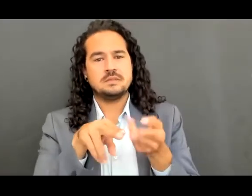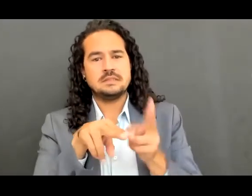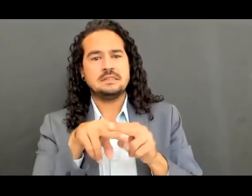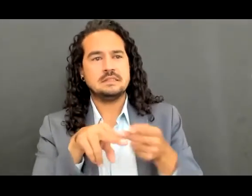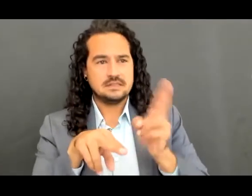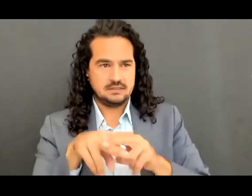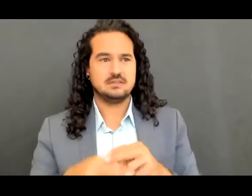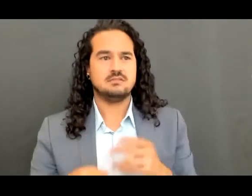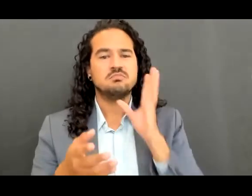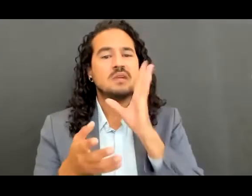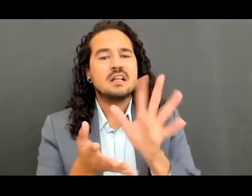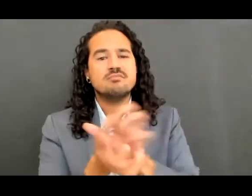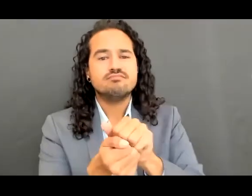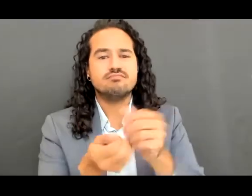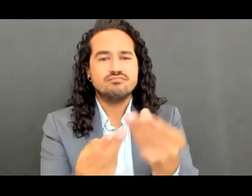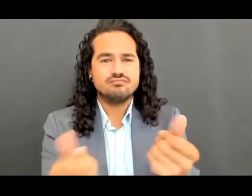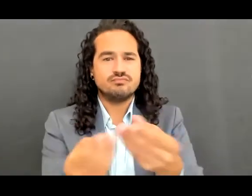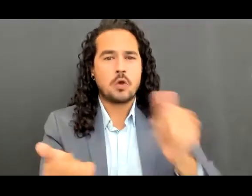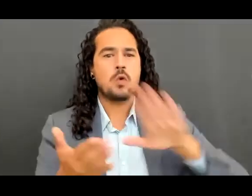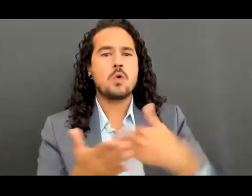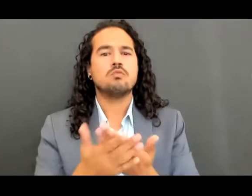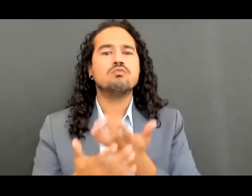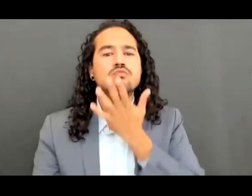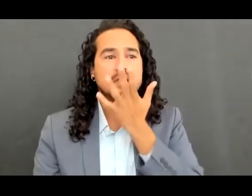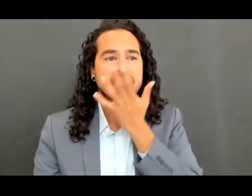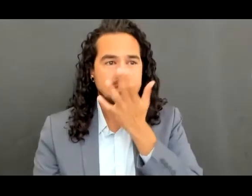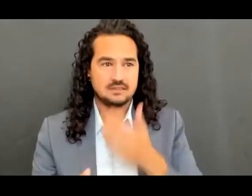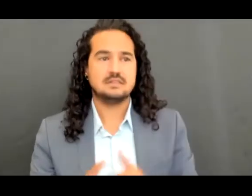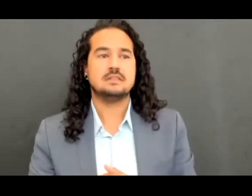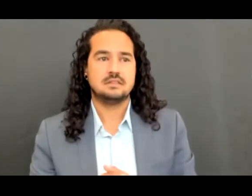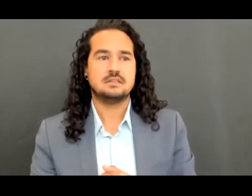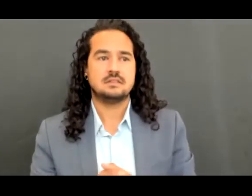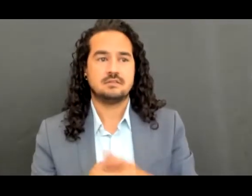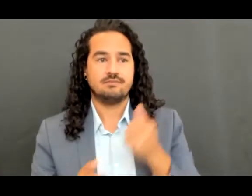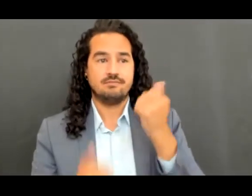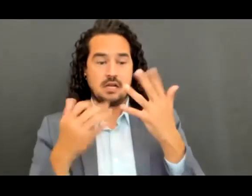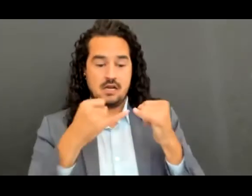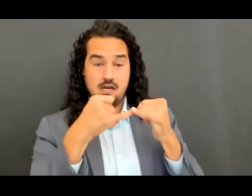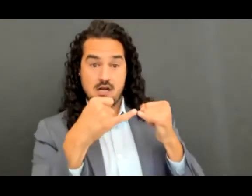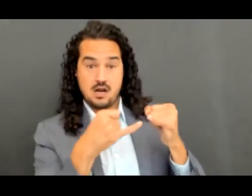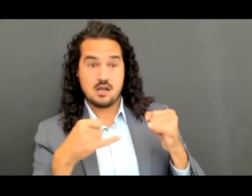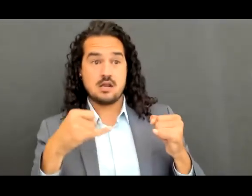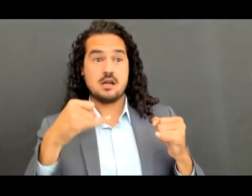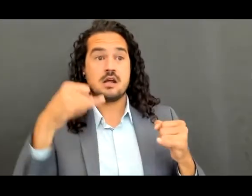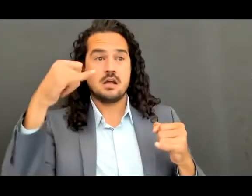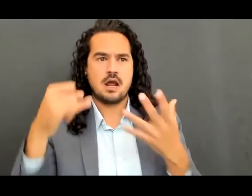hay ahí, para tener un poco más de control en la línea del camino de Bear Valley. Y bueno, en la costa,